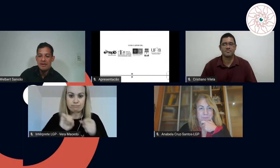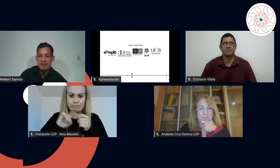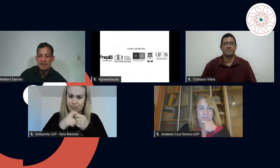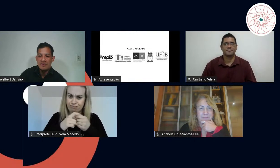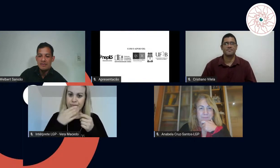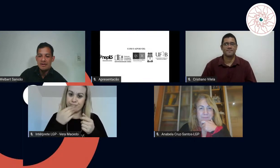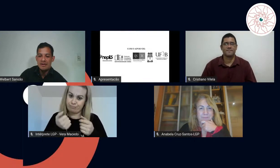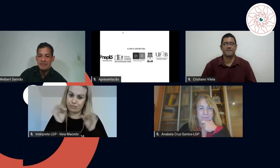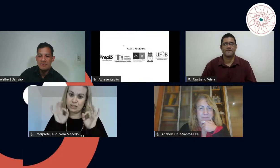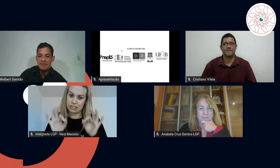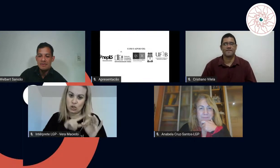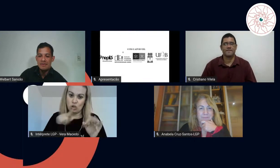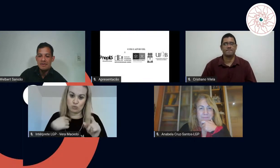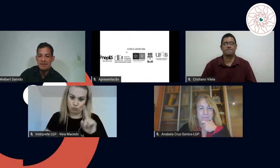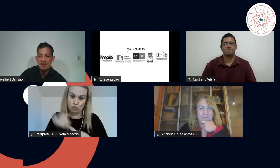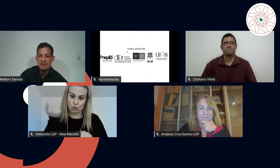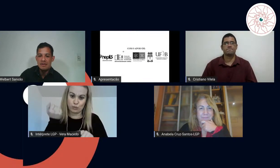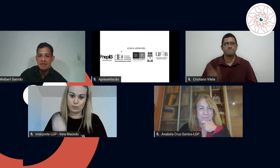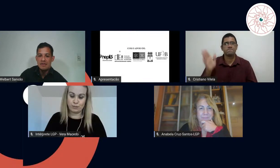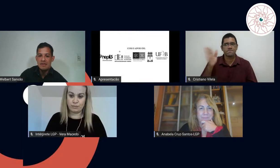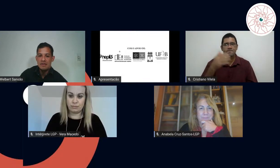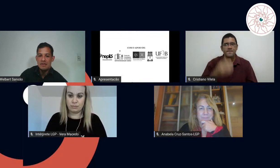muito bonita que nós